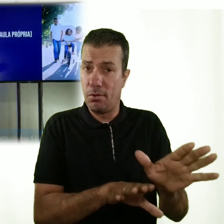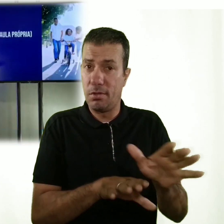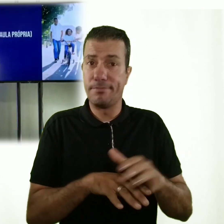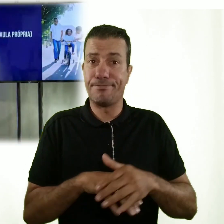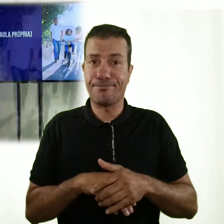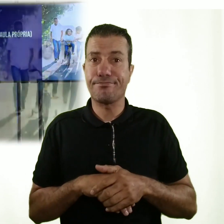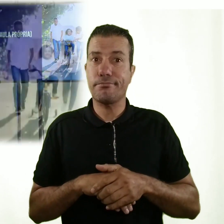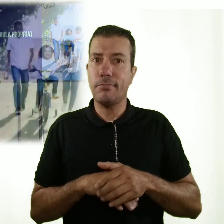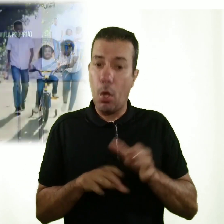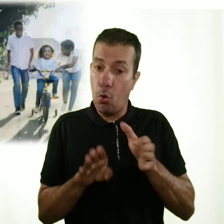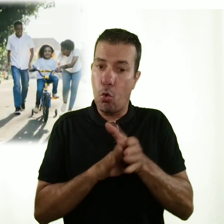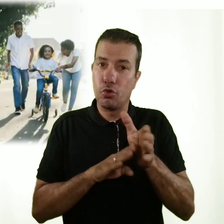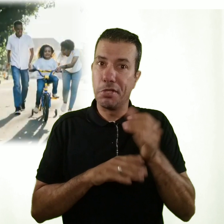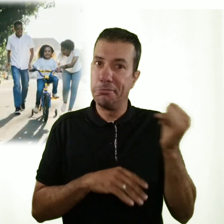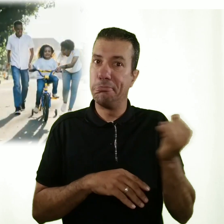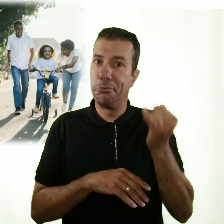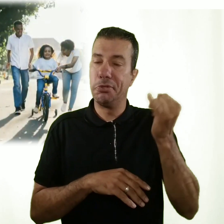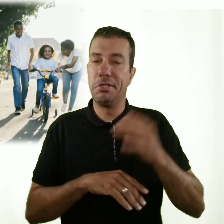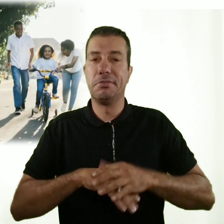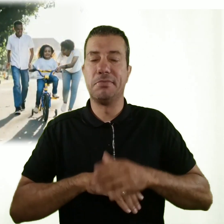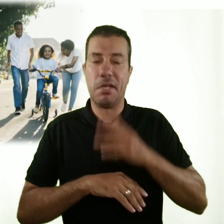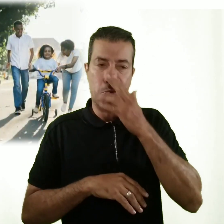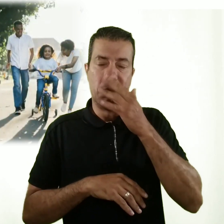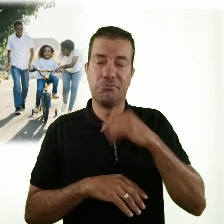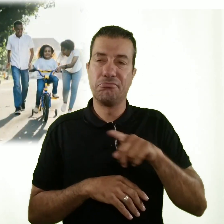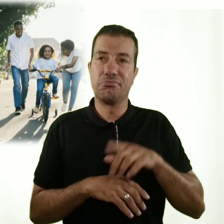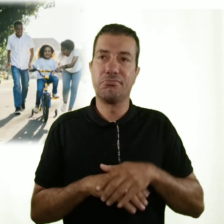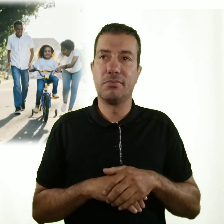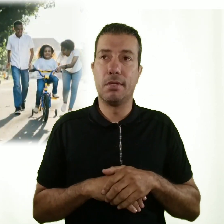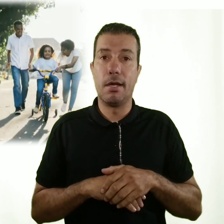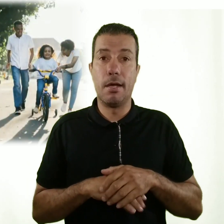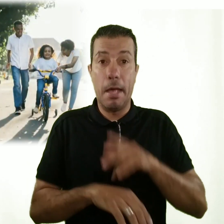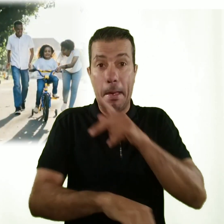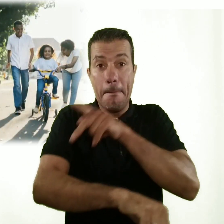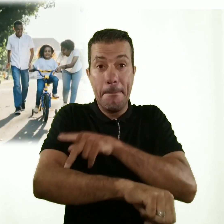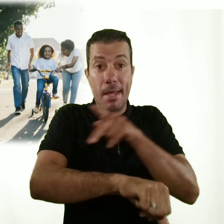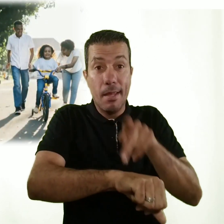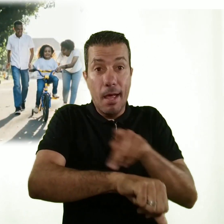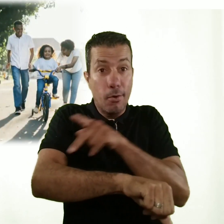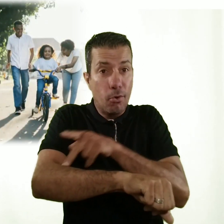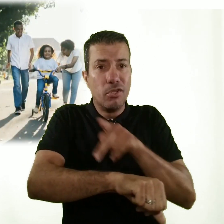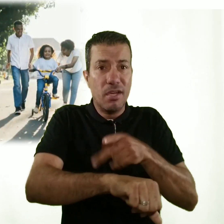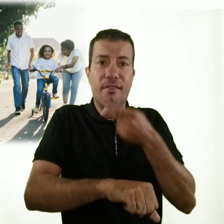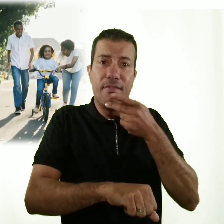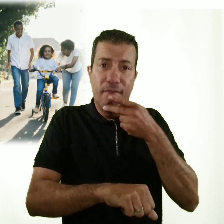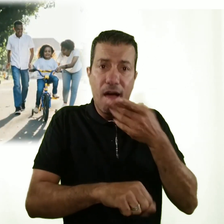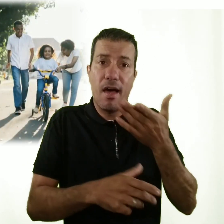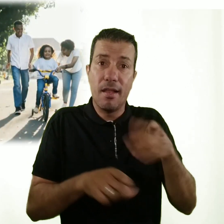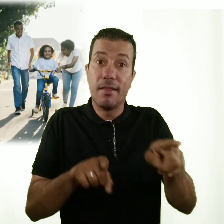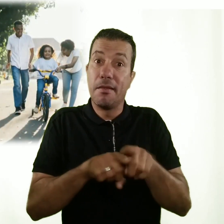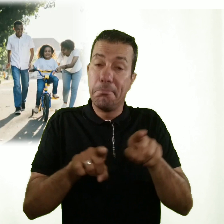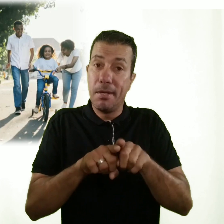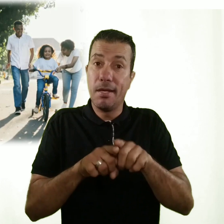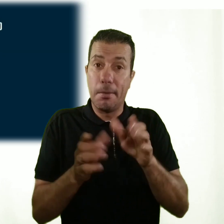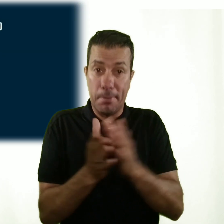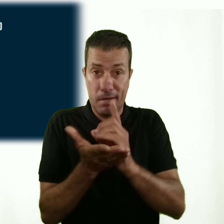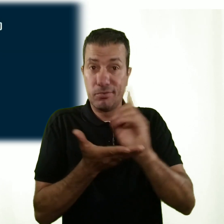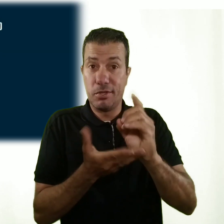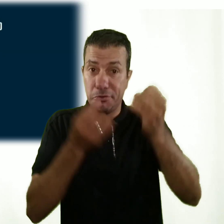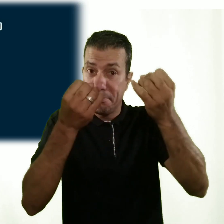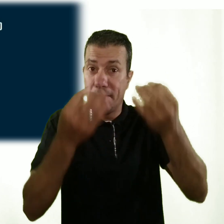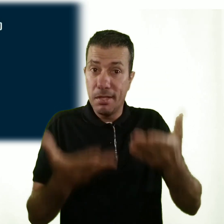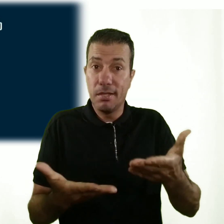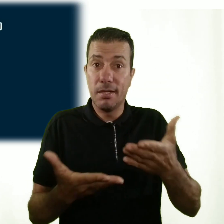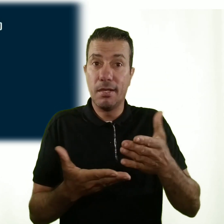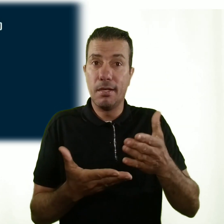bem legal. Vamos lá. Pedagogia. A Bíblia fala de pedagogia, nós vamos ter uma aula própria de pedagogia, eu não vou falar disso hoje,